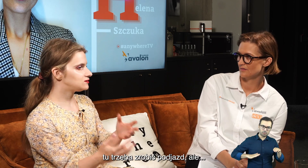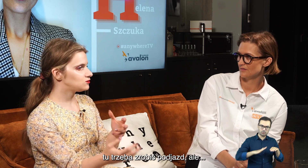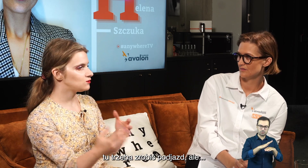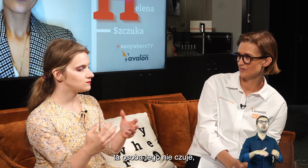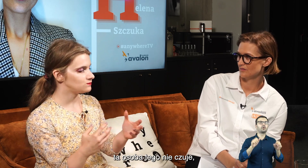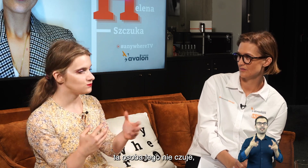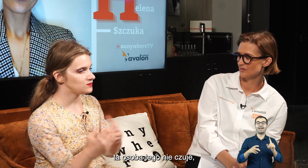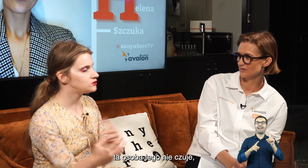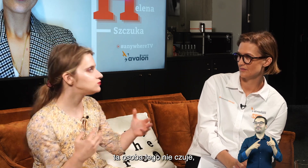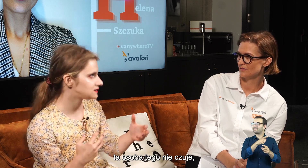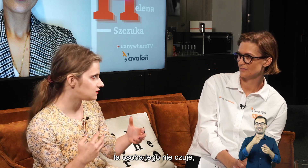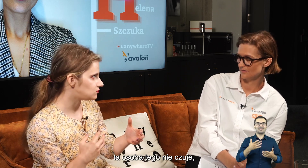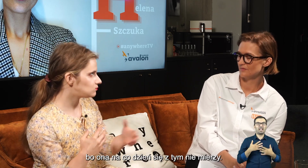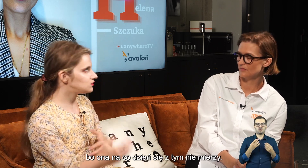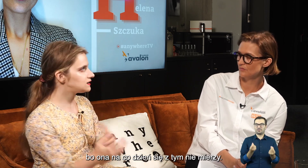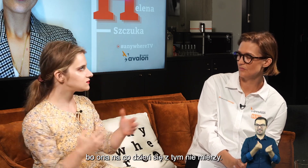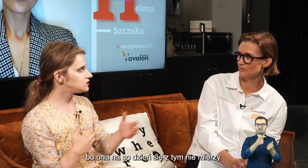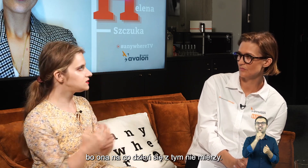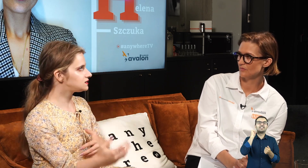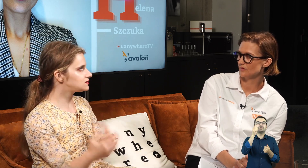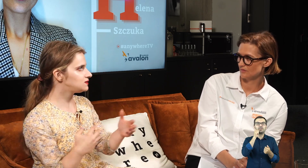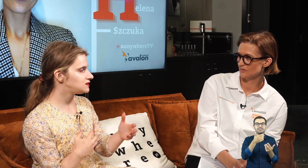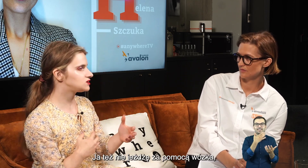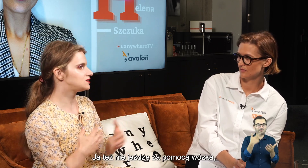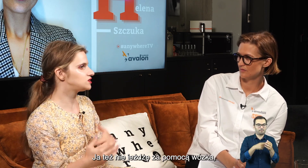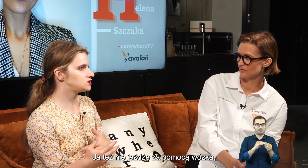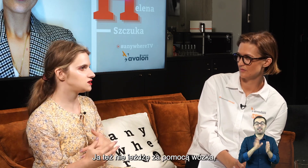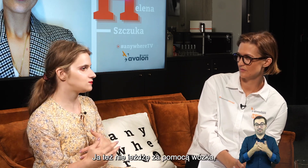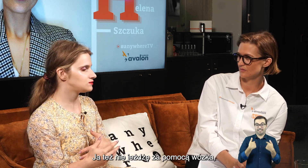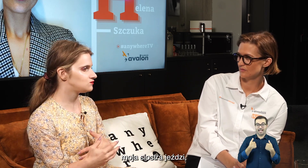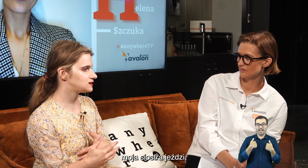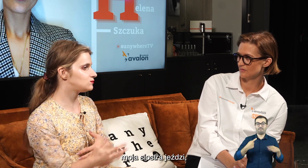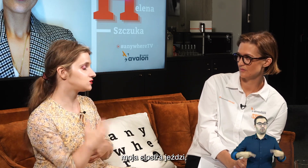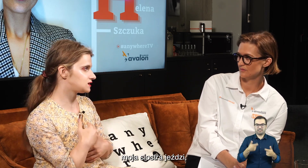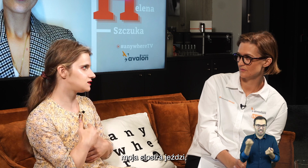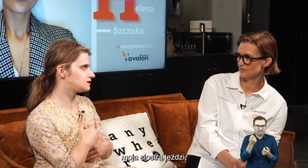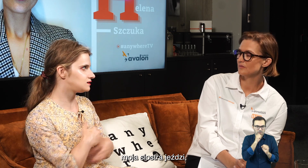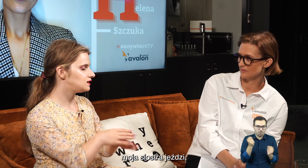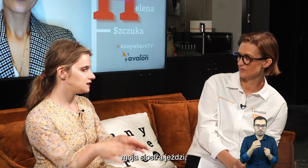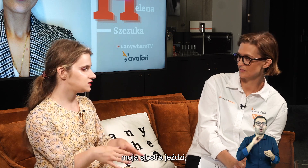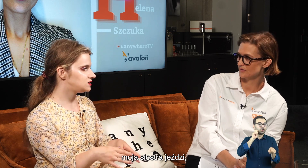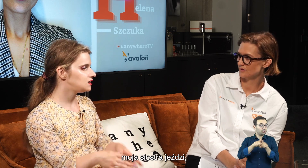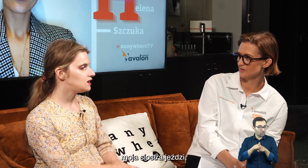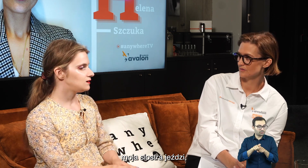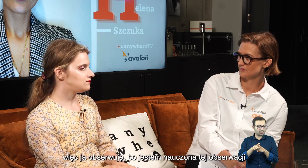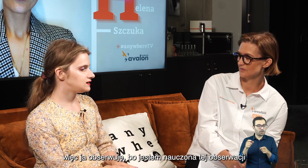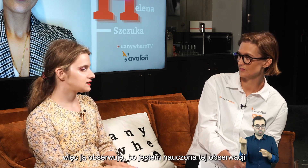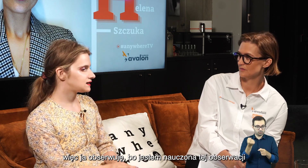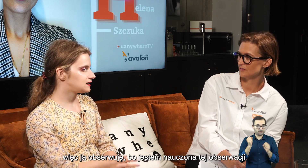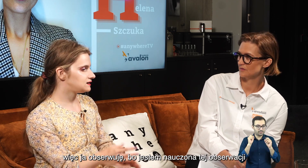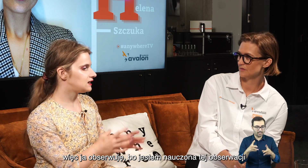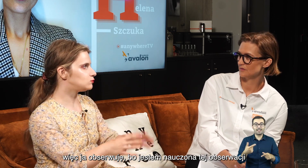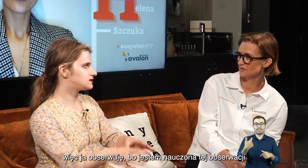ale nie czuje tego, bo ona na co dzień się z tym nie mierzy. Ja też nie jeżdżę za pomocą wózka, moja siostra jeździ,